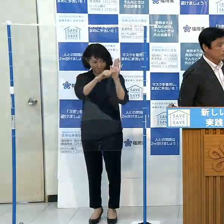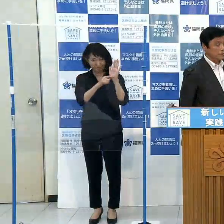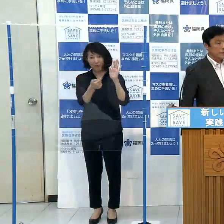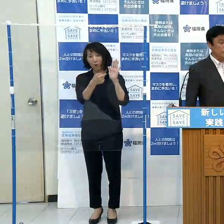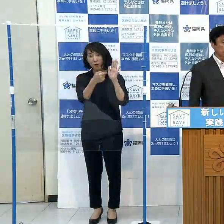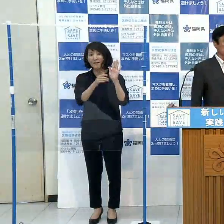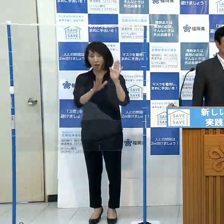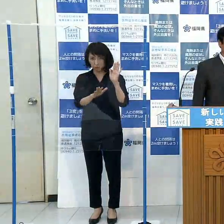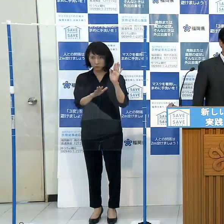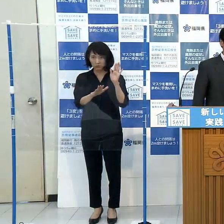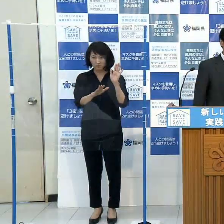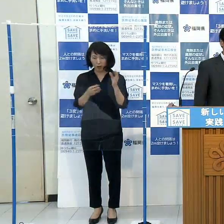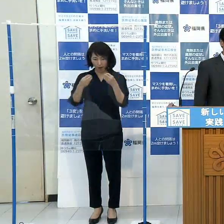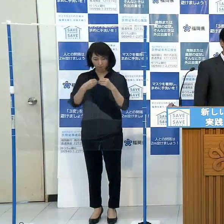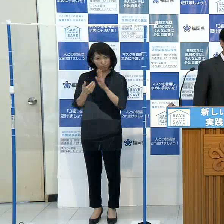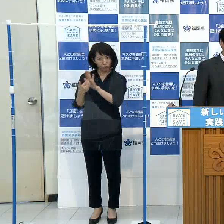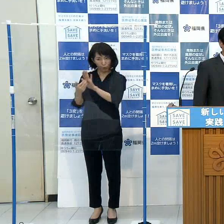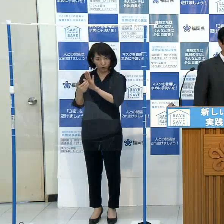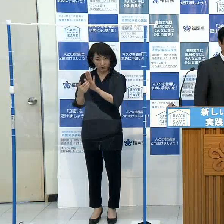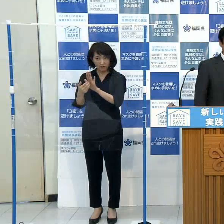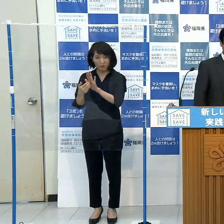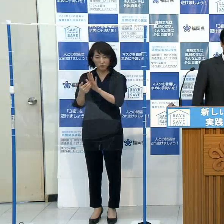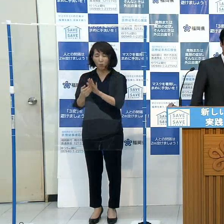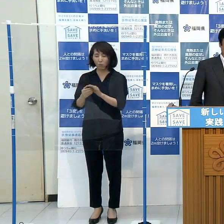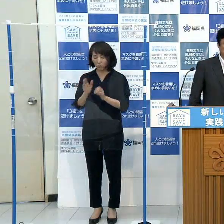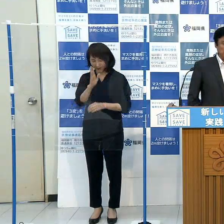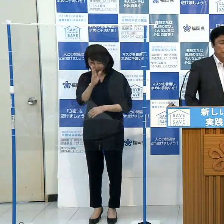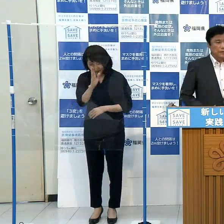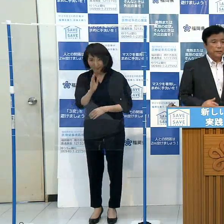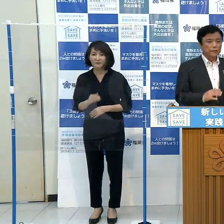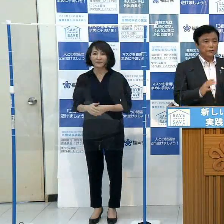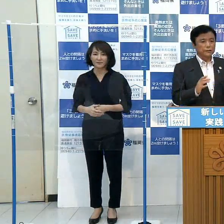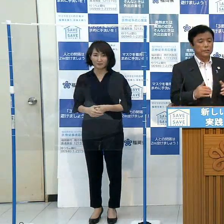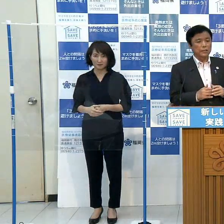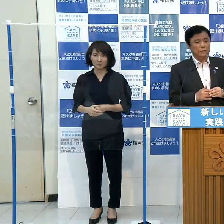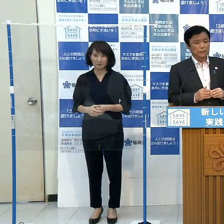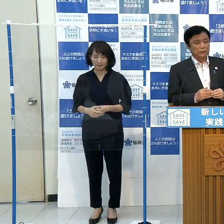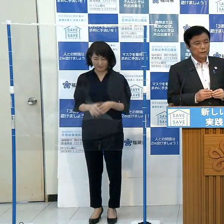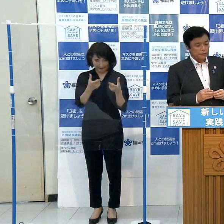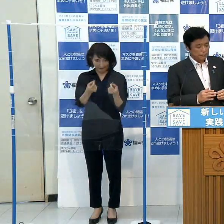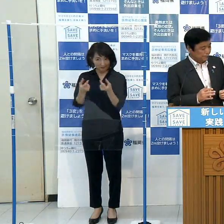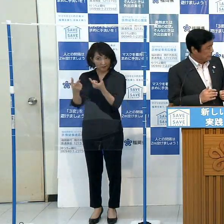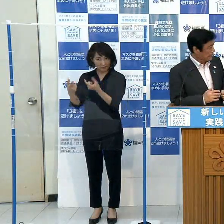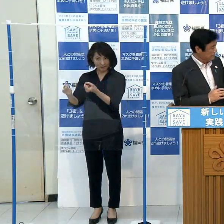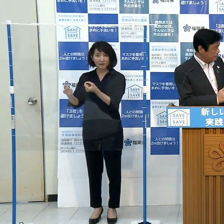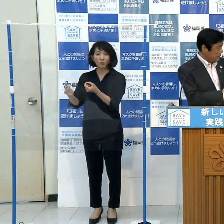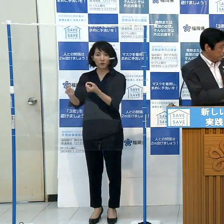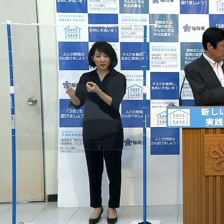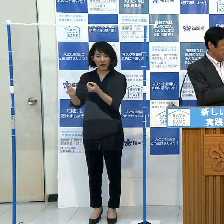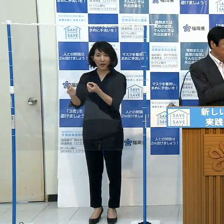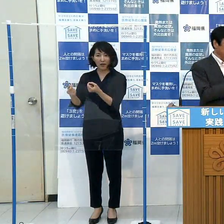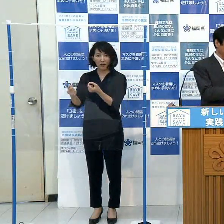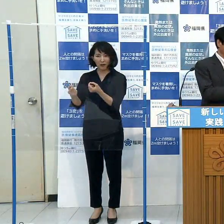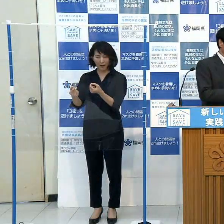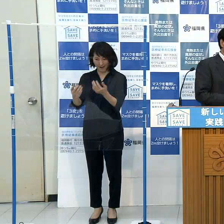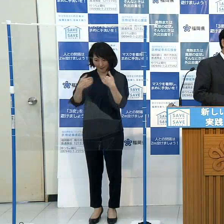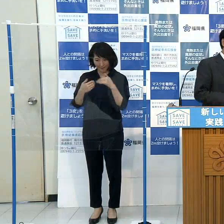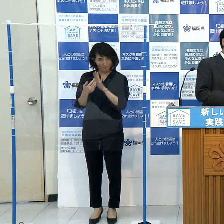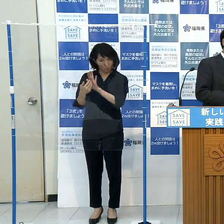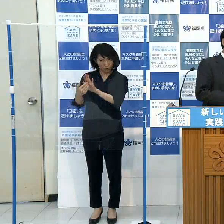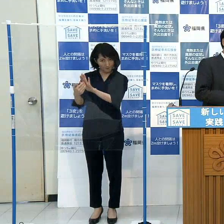感染防止対策を徹底していただきたいというふうに思います。徹底した行くことによ